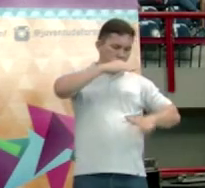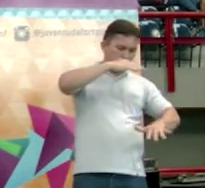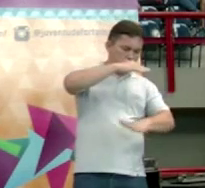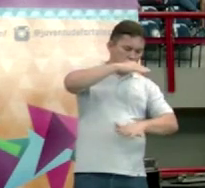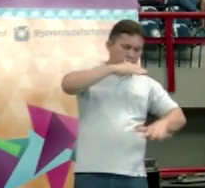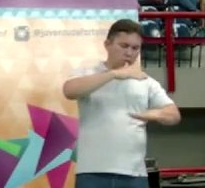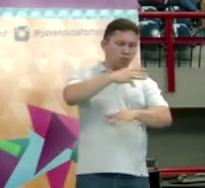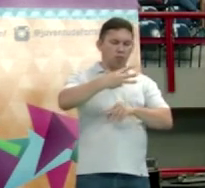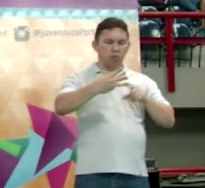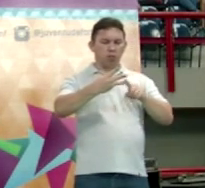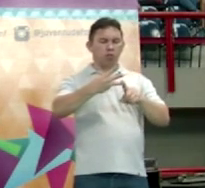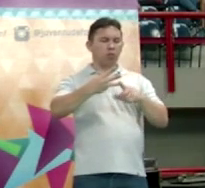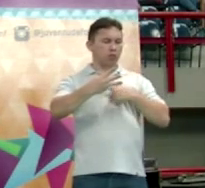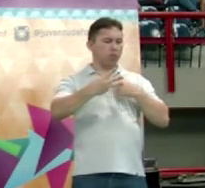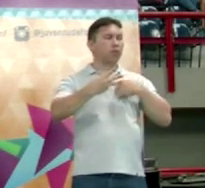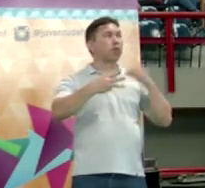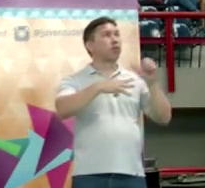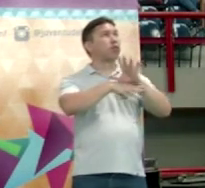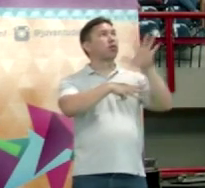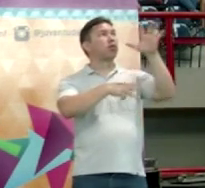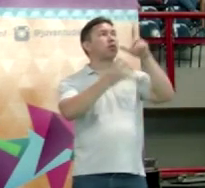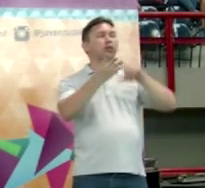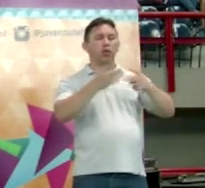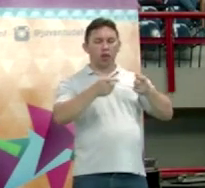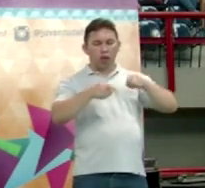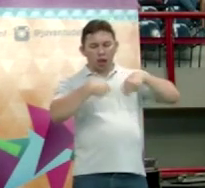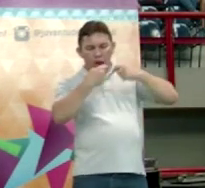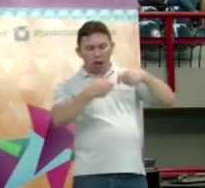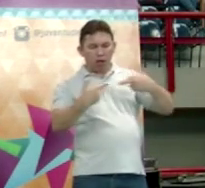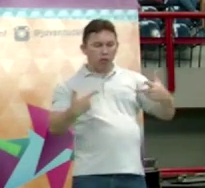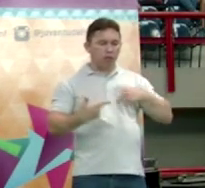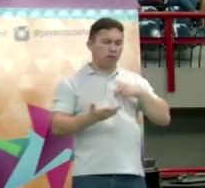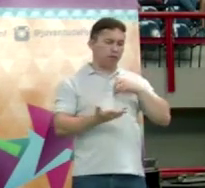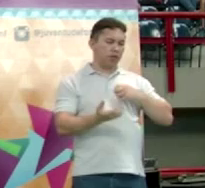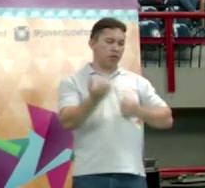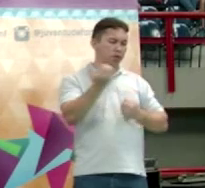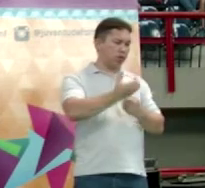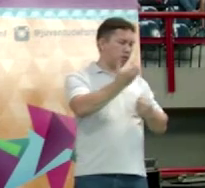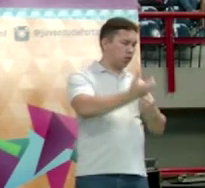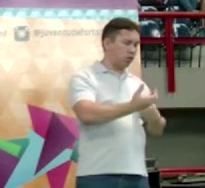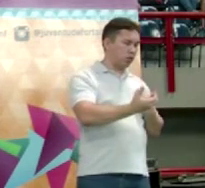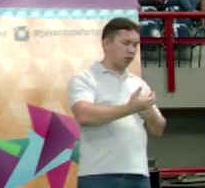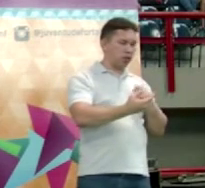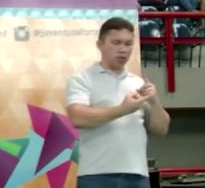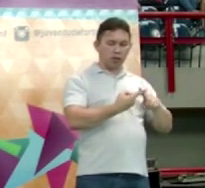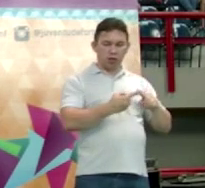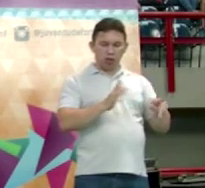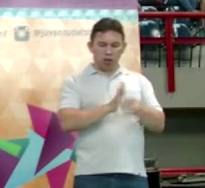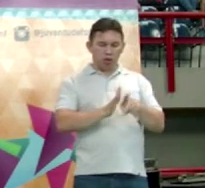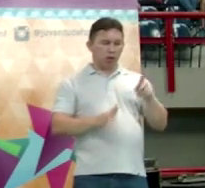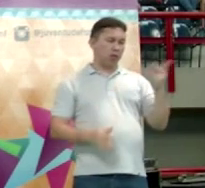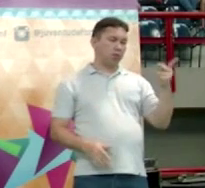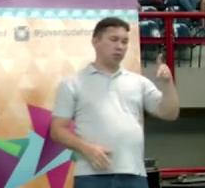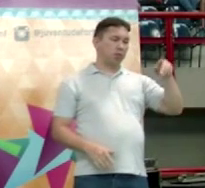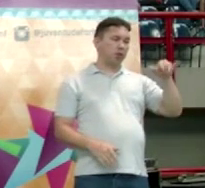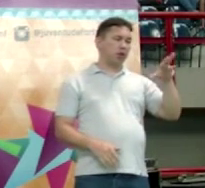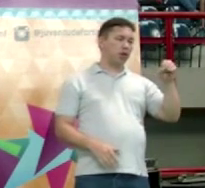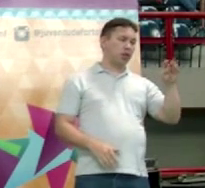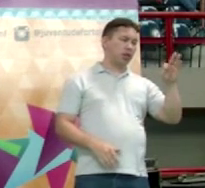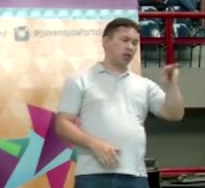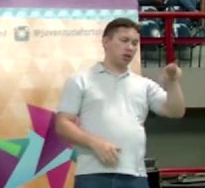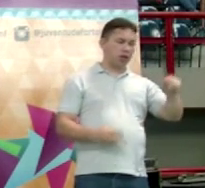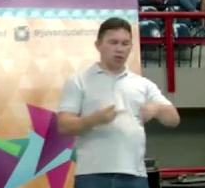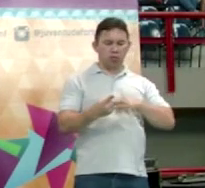superficiais e subterrâneas, atmosfera e alimentos. Os biopesticidas, tais como a piretrina e a